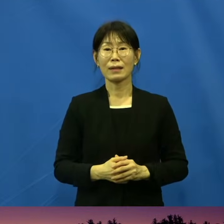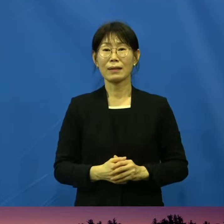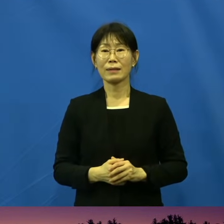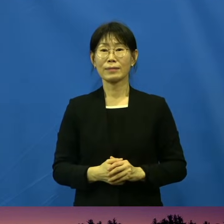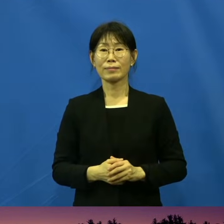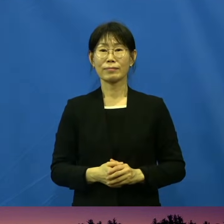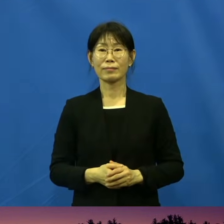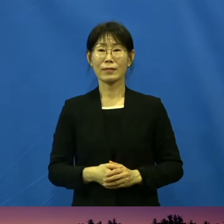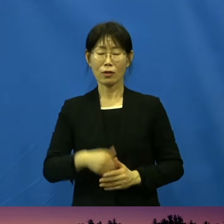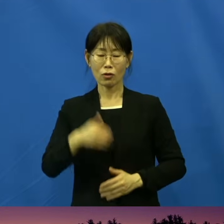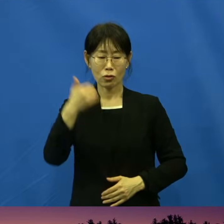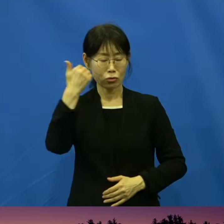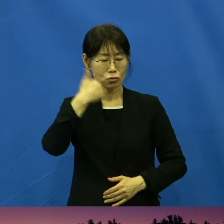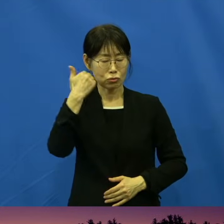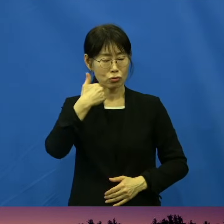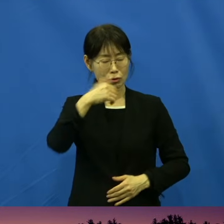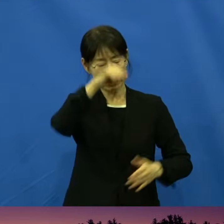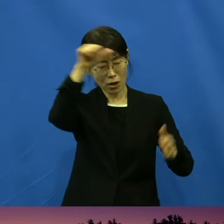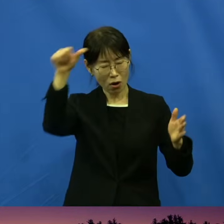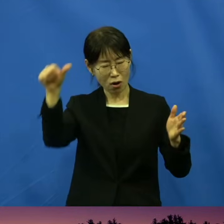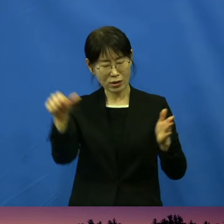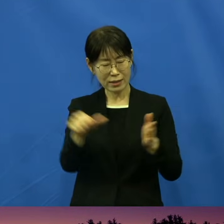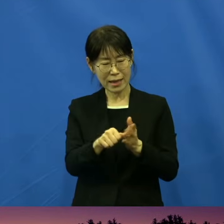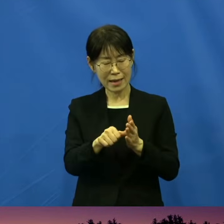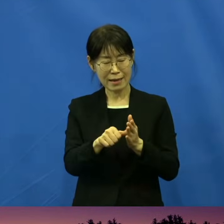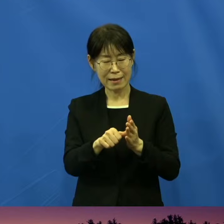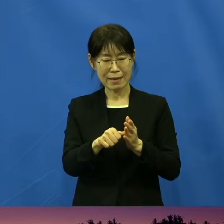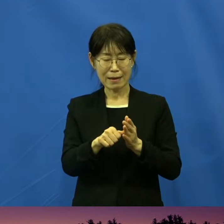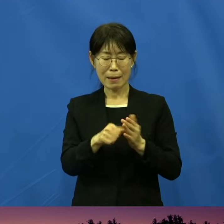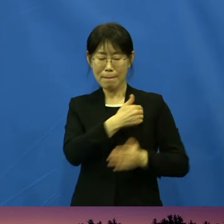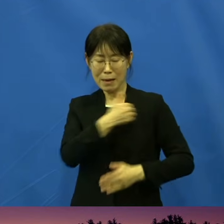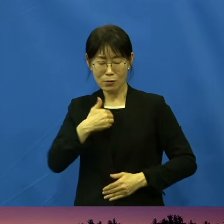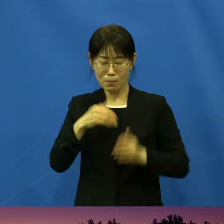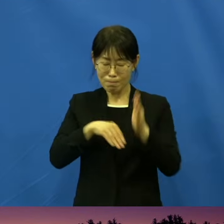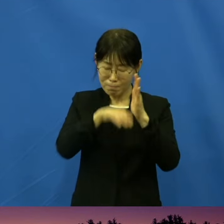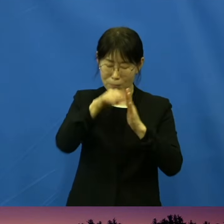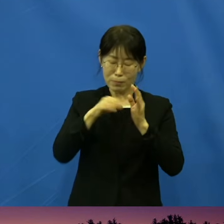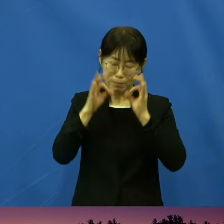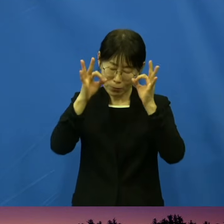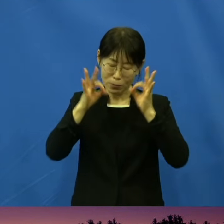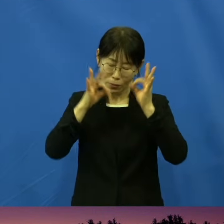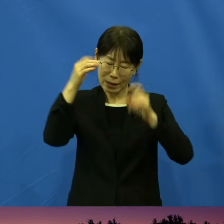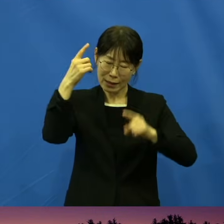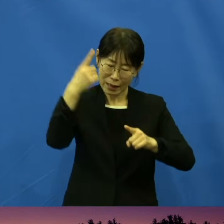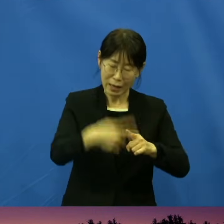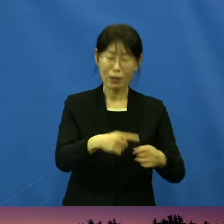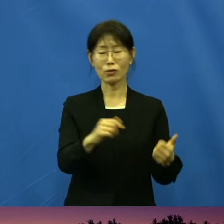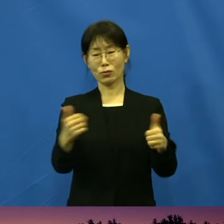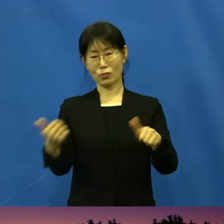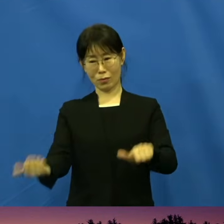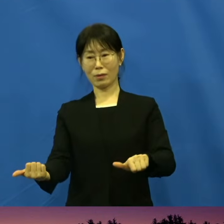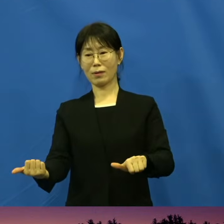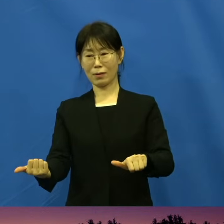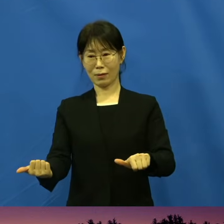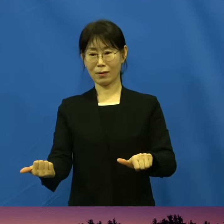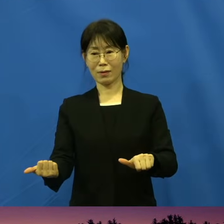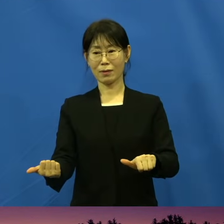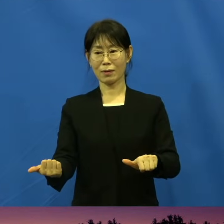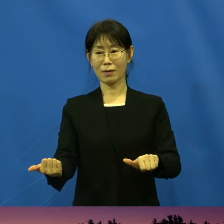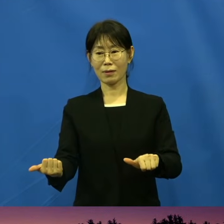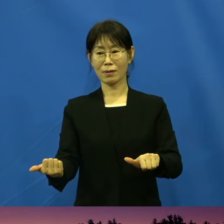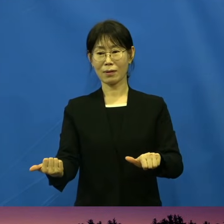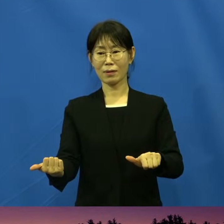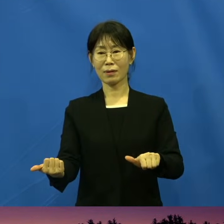어떤 사람은 일평생 못 깨닫고 그렇게 살다가 죽습니다. 마치 그럼 그냥 밑 빠진 독에 물을 계속 붓다가